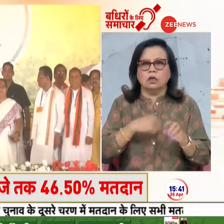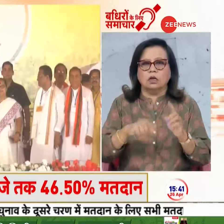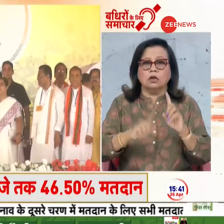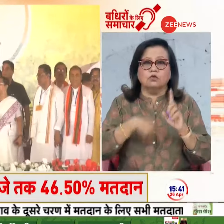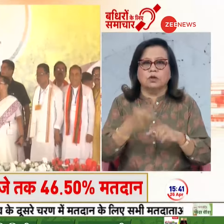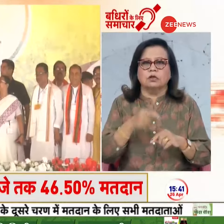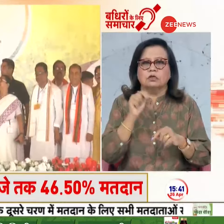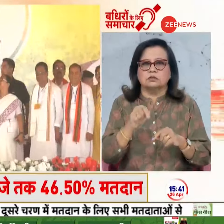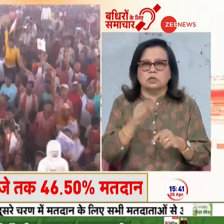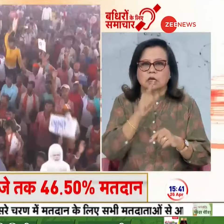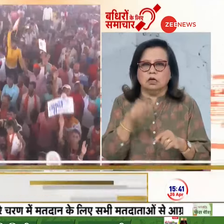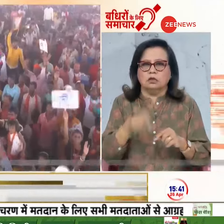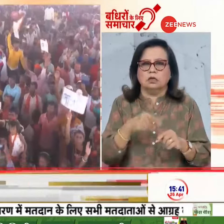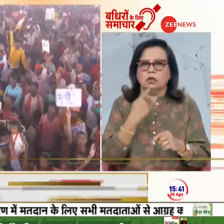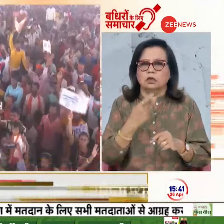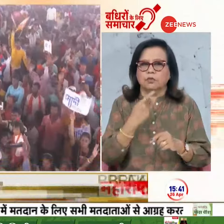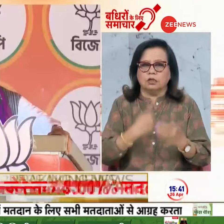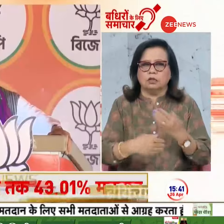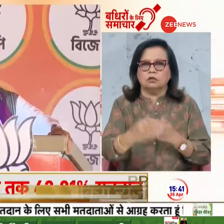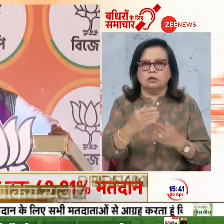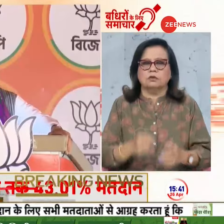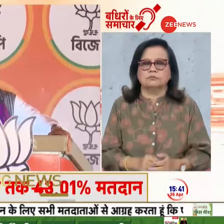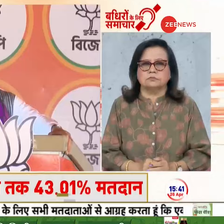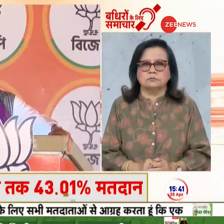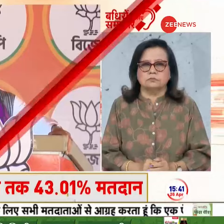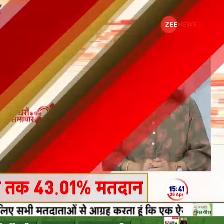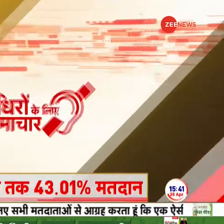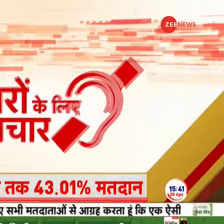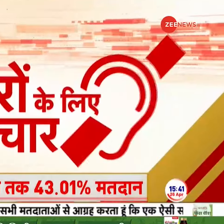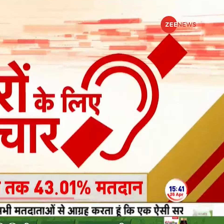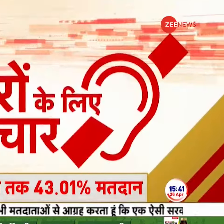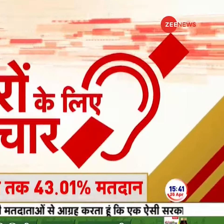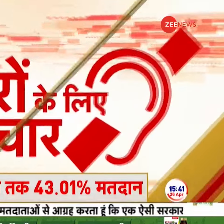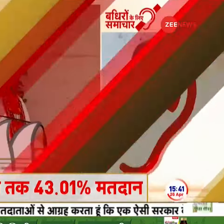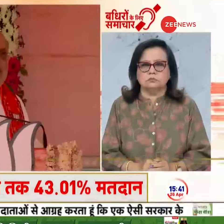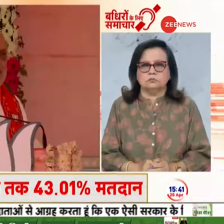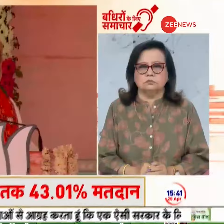लेकिन विपक्ष इसे रद्द करने की बात करता है।